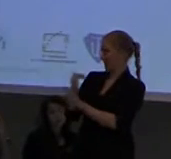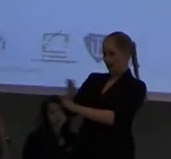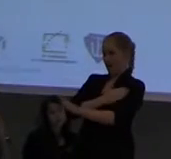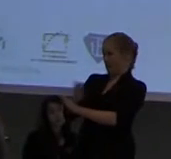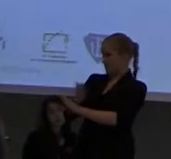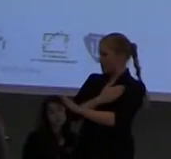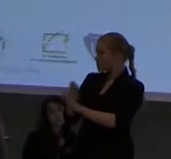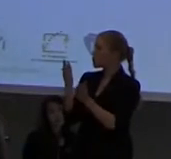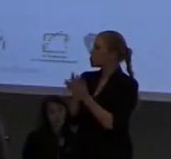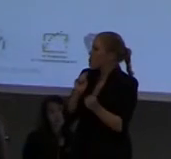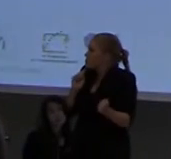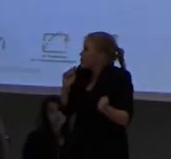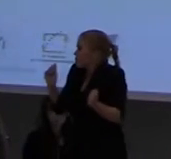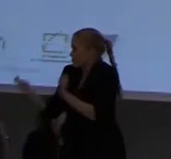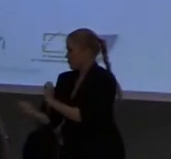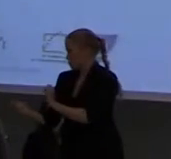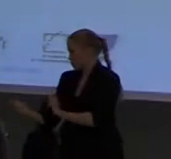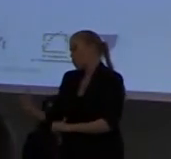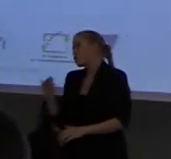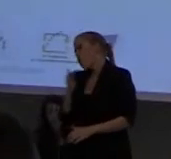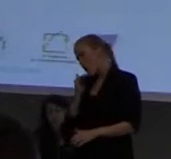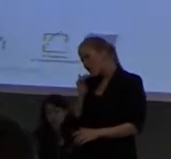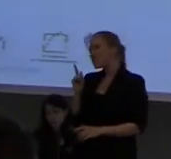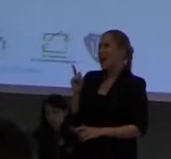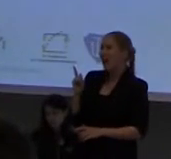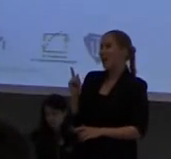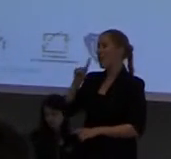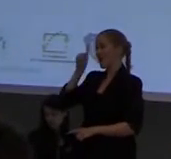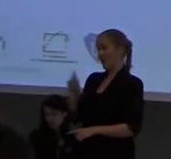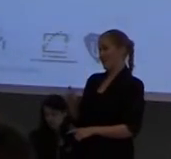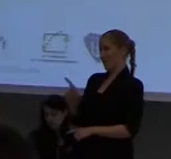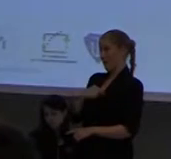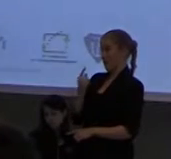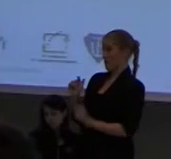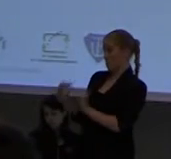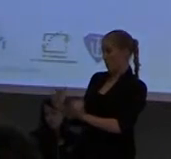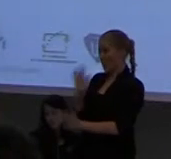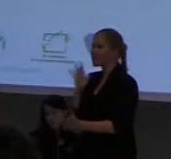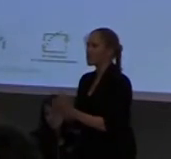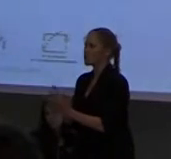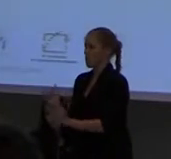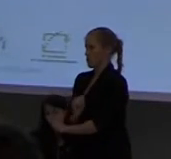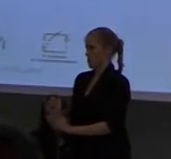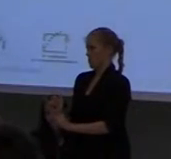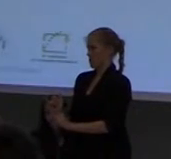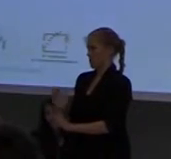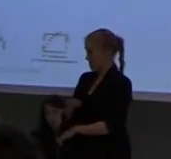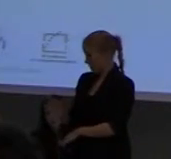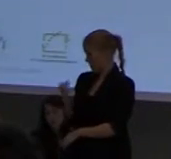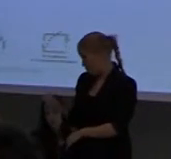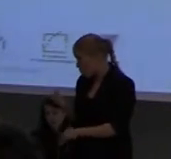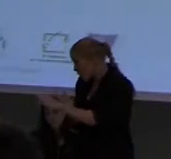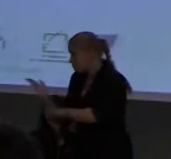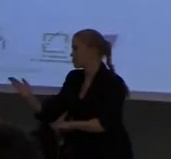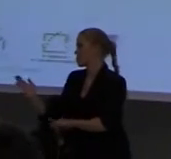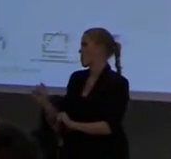jsme my za těma dětma dokázali poslat tu podporu, kterou učitelé a ty děti potřebují. To je asi to téma. Představa, že